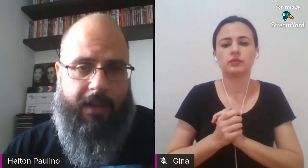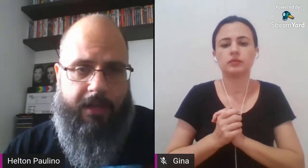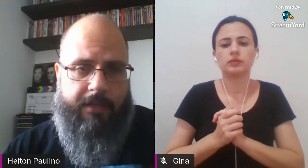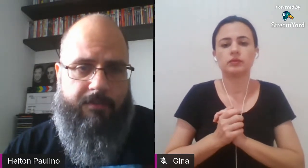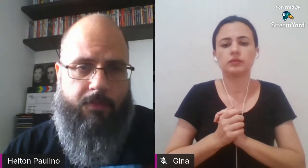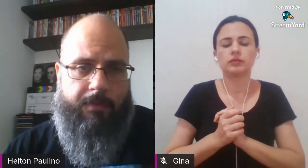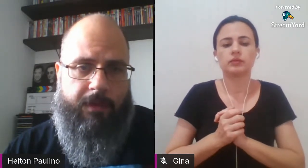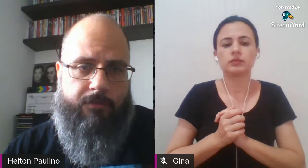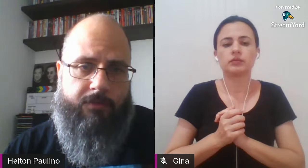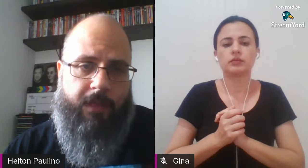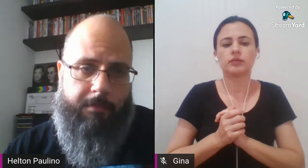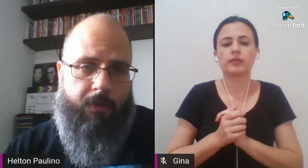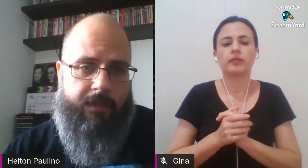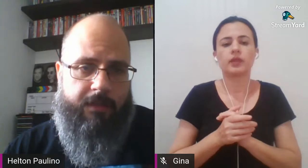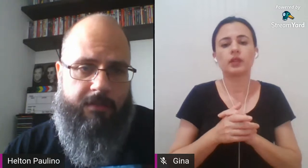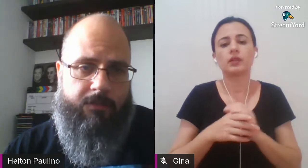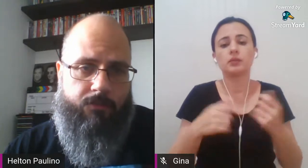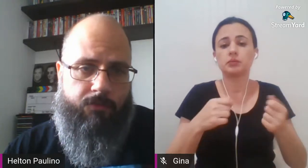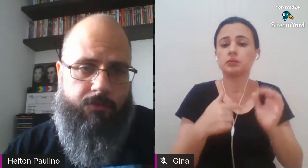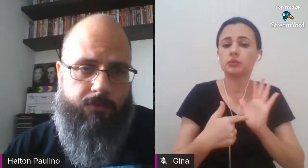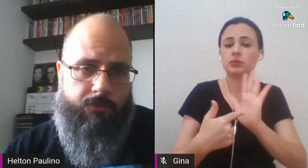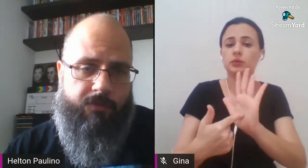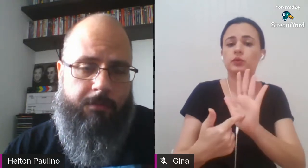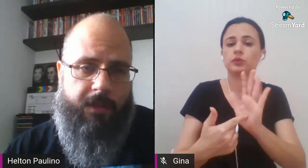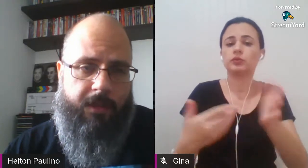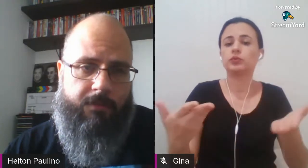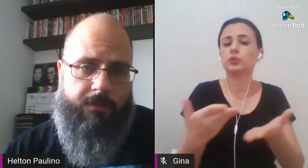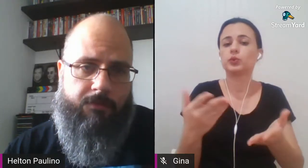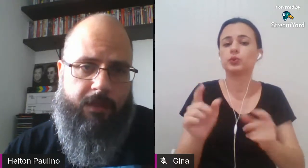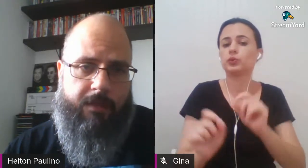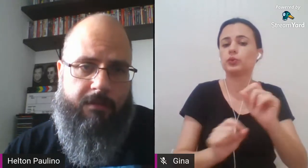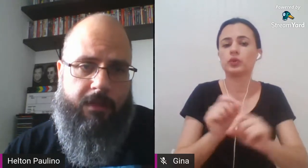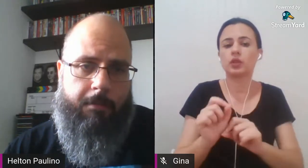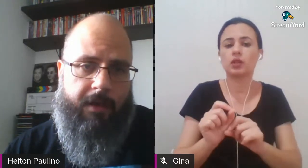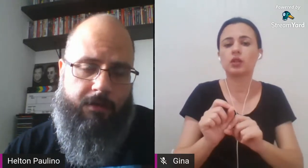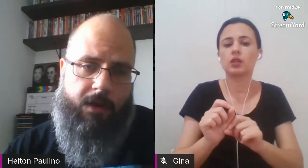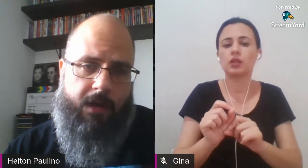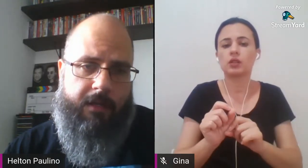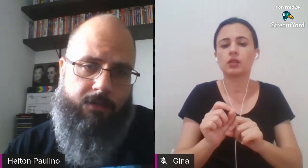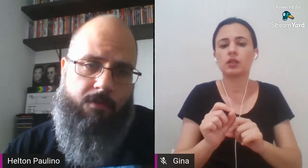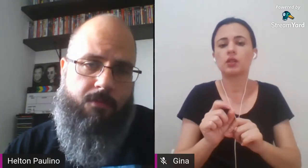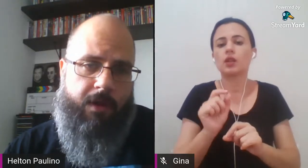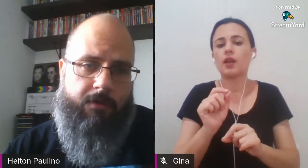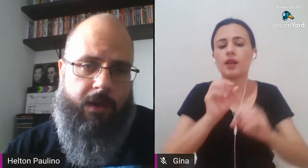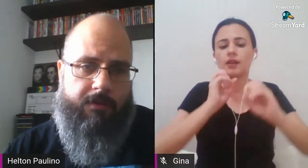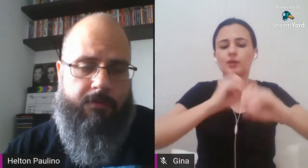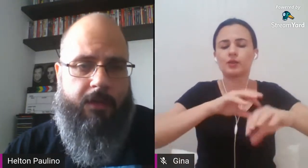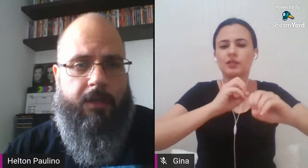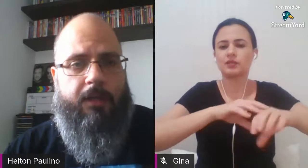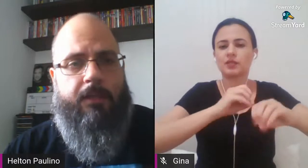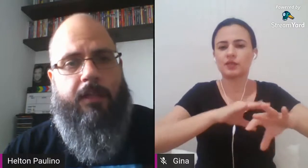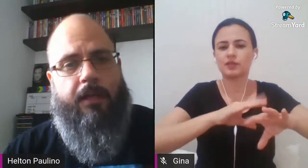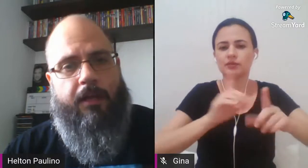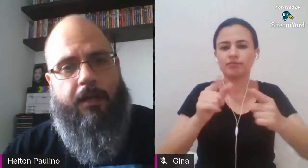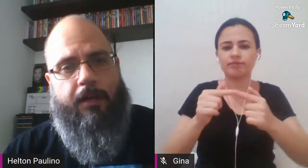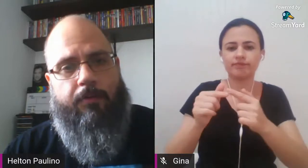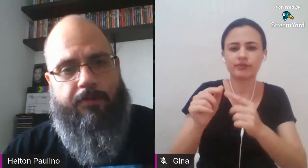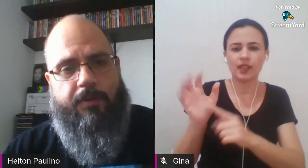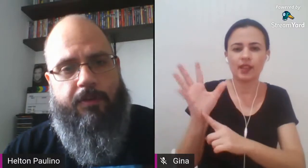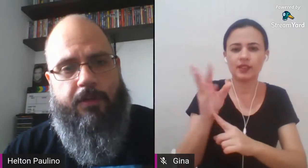de falar, nesse momento, da importância dos ambientes educacionais para com a arte, como é o caso